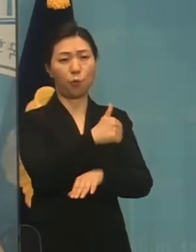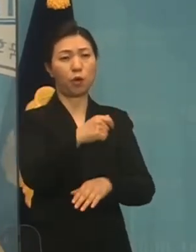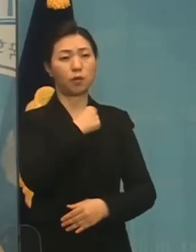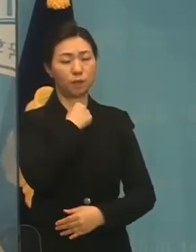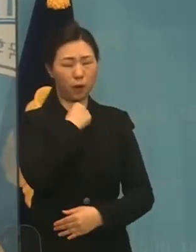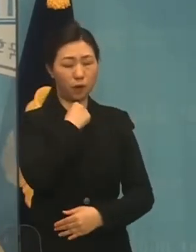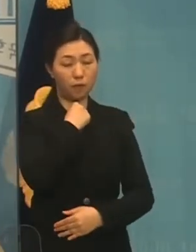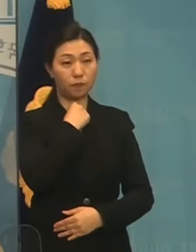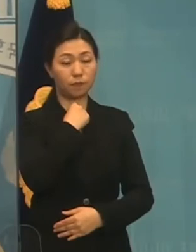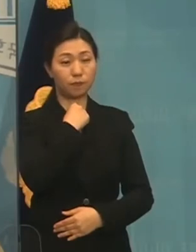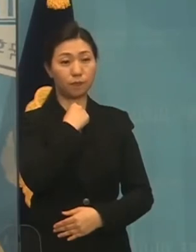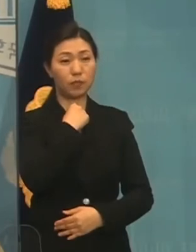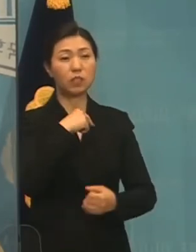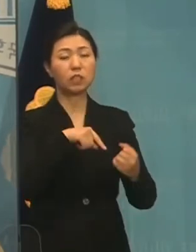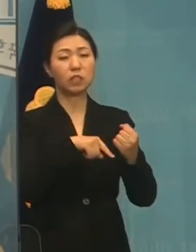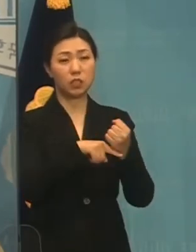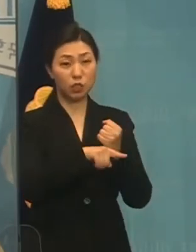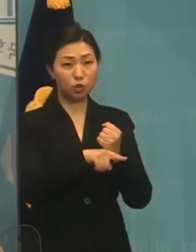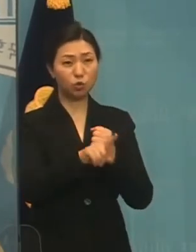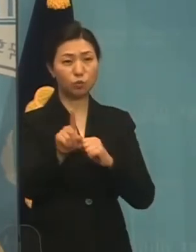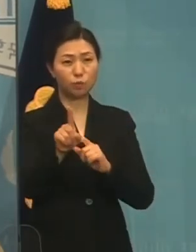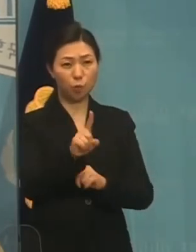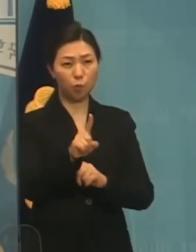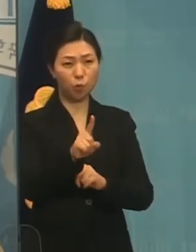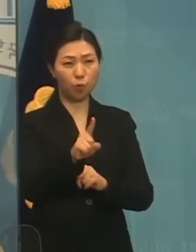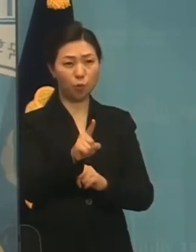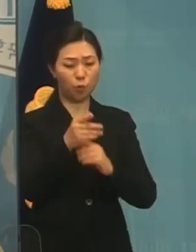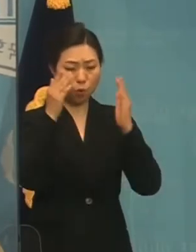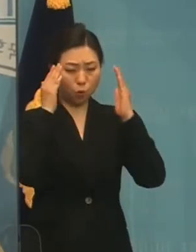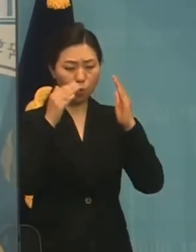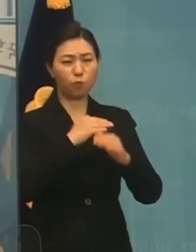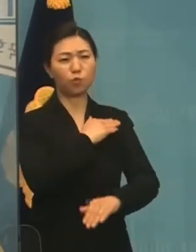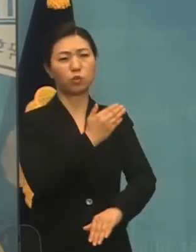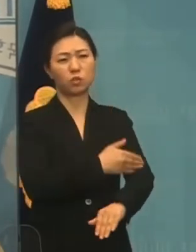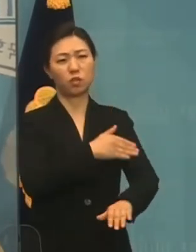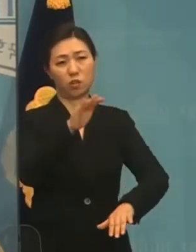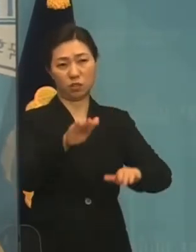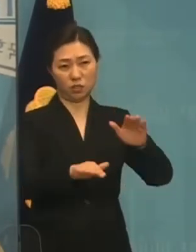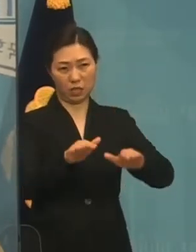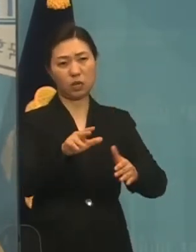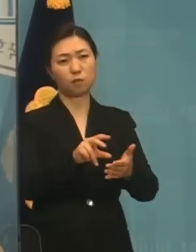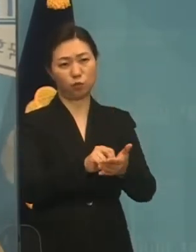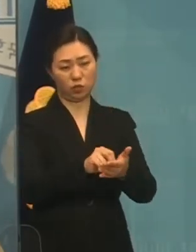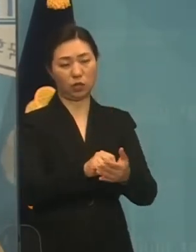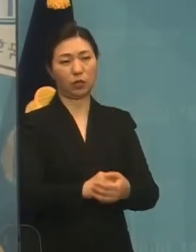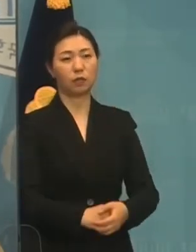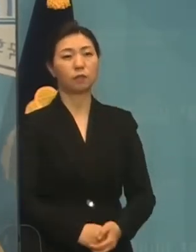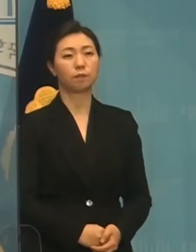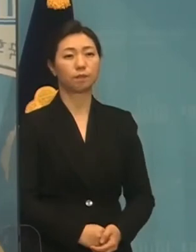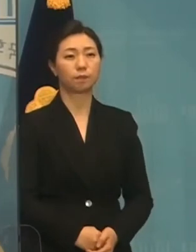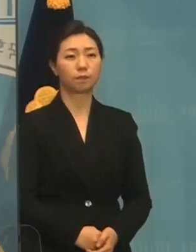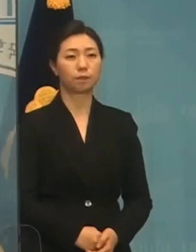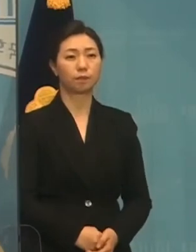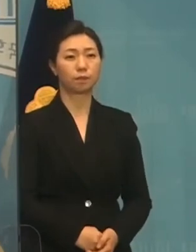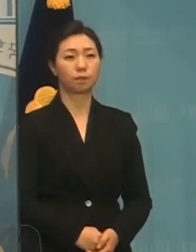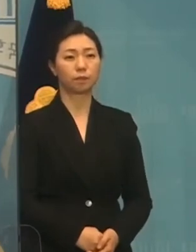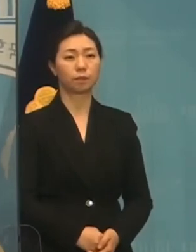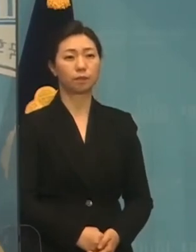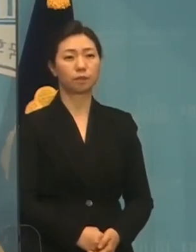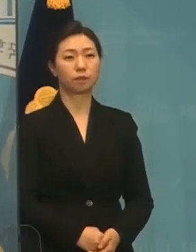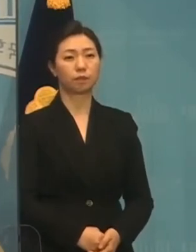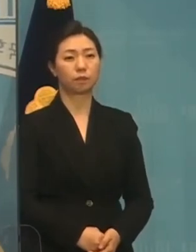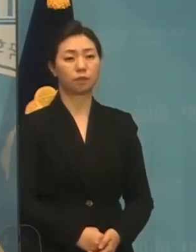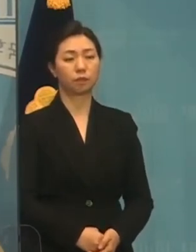있는 것도 바로 이 학력 격차에 대한 우려 때문이라고 생각합니다.